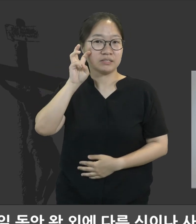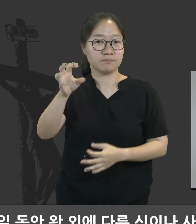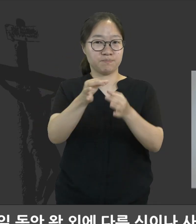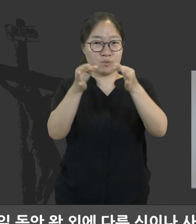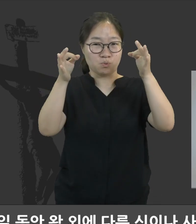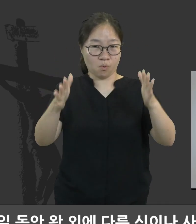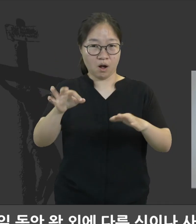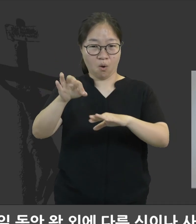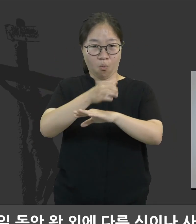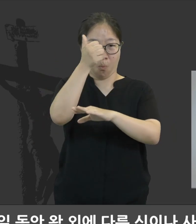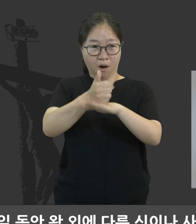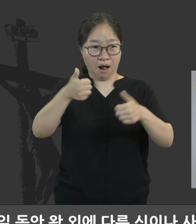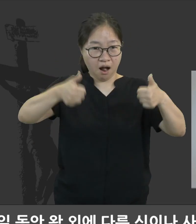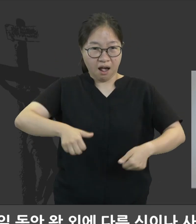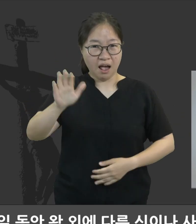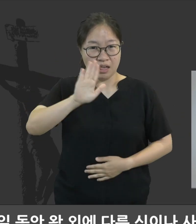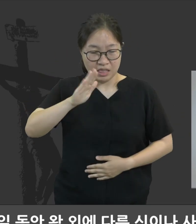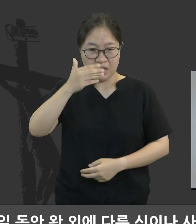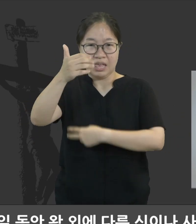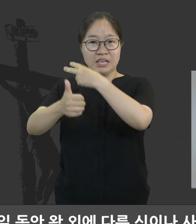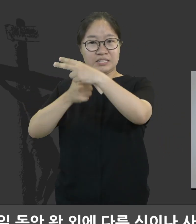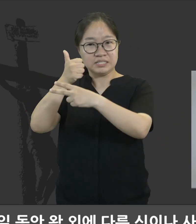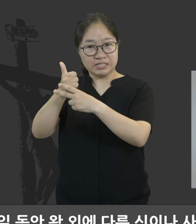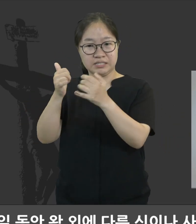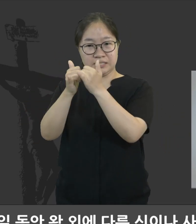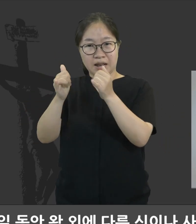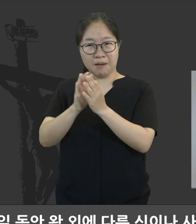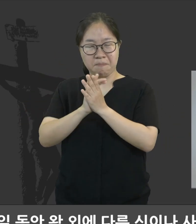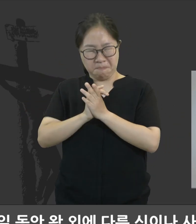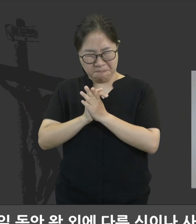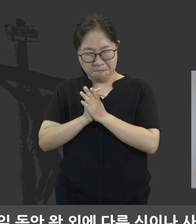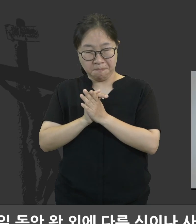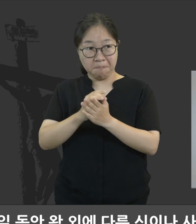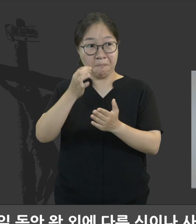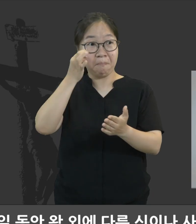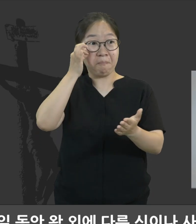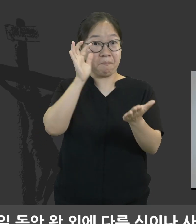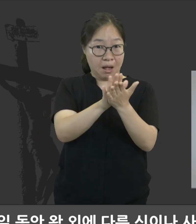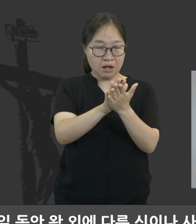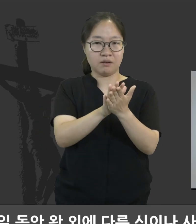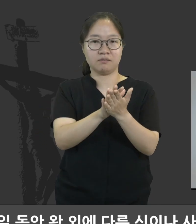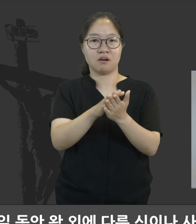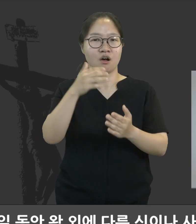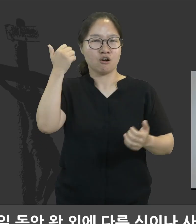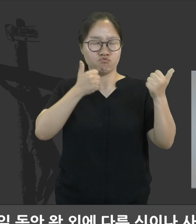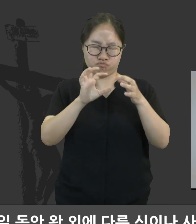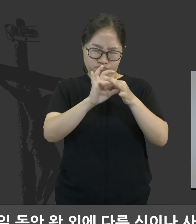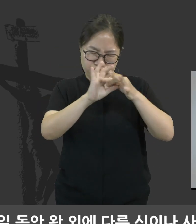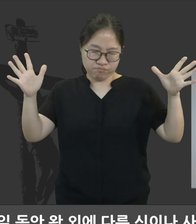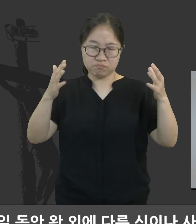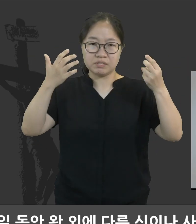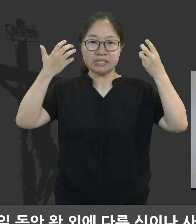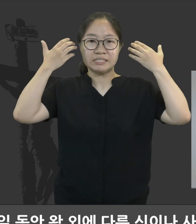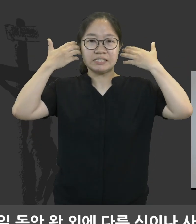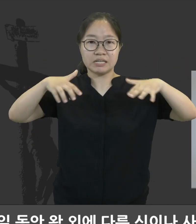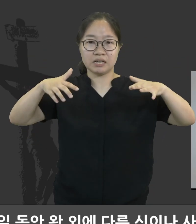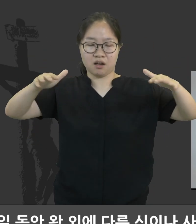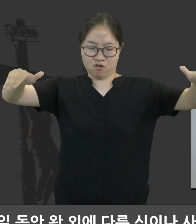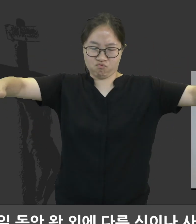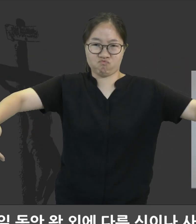외에 다른 신이나 사람에게 기도하는 자가 있으면 그게 누구든 사자굴에 던져넣는다는